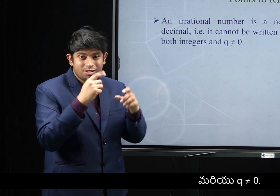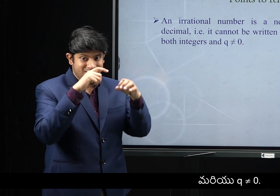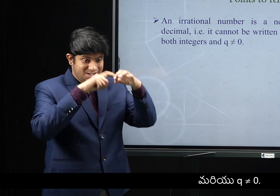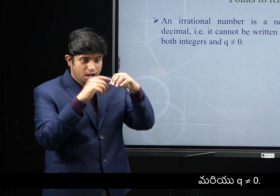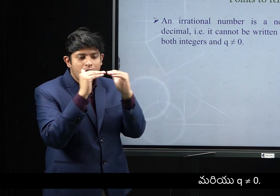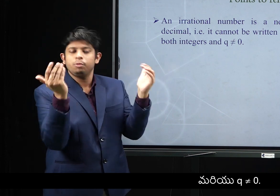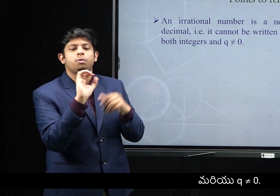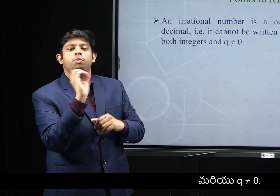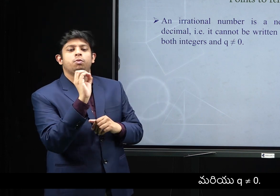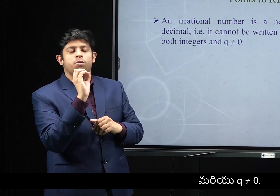0.